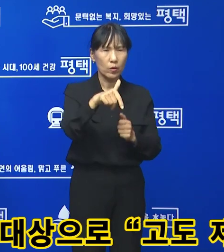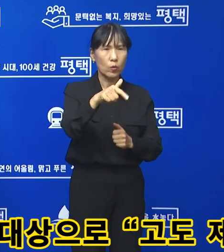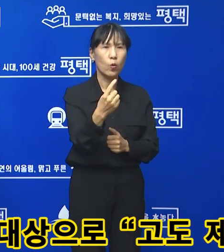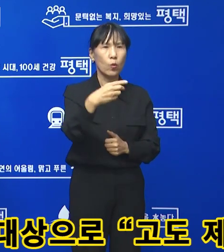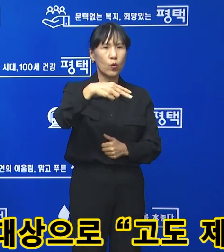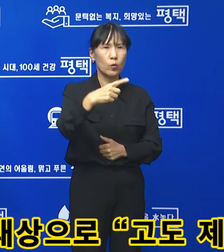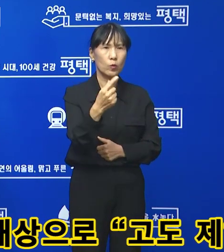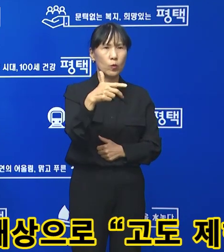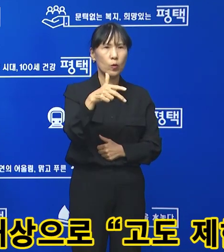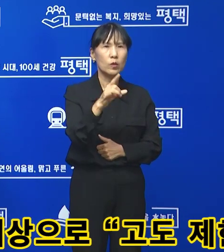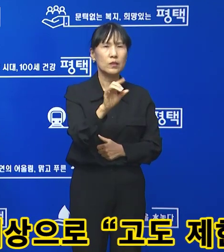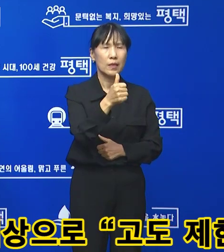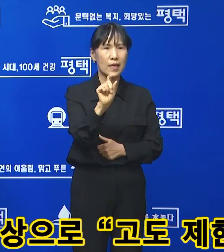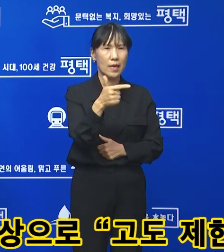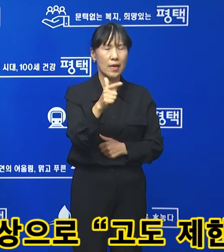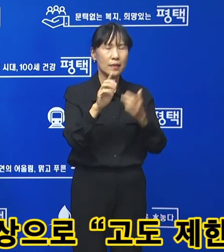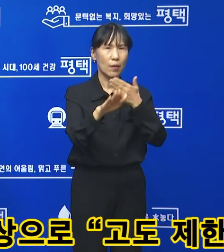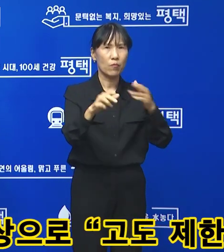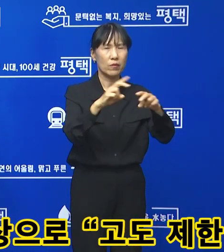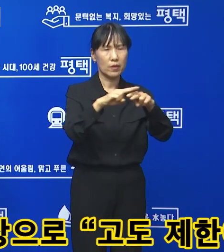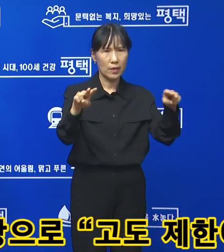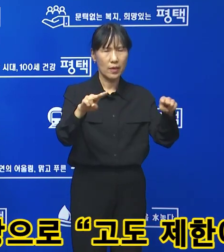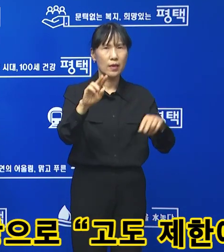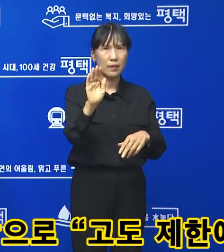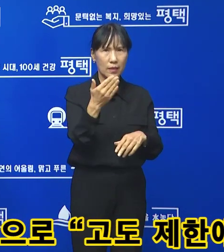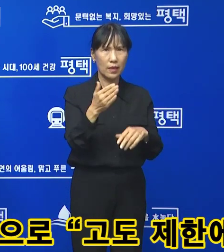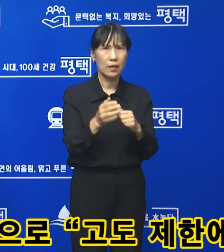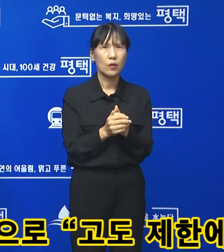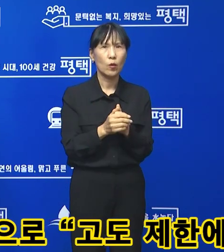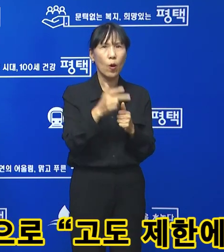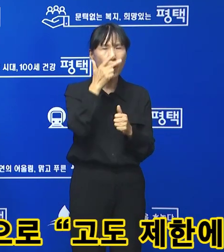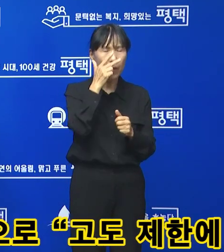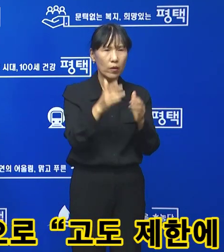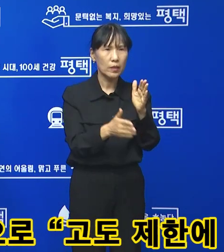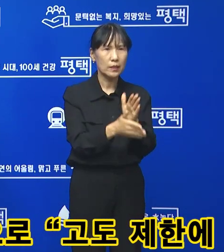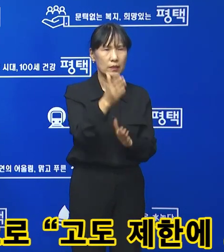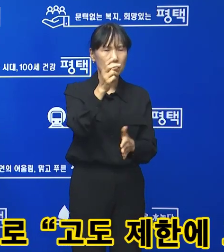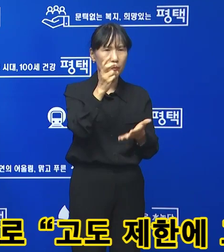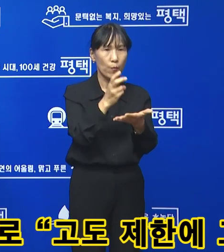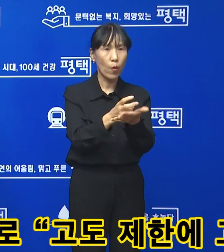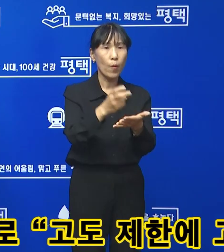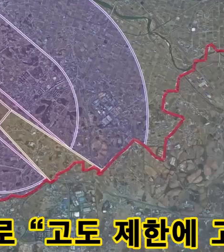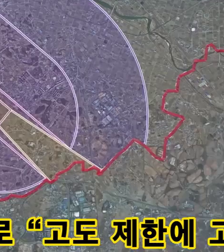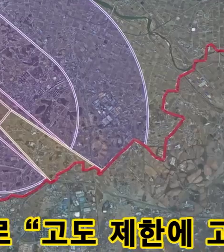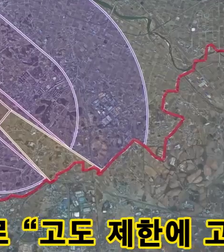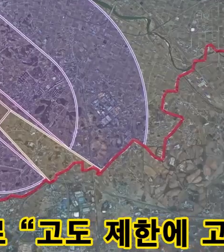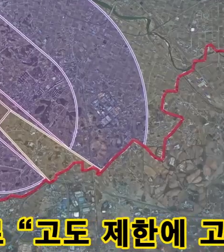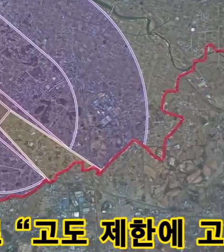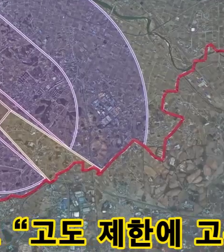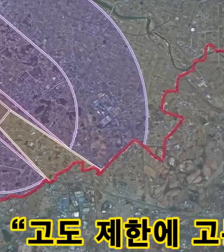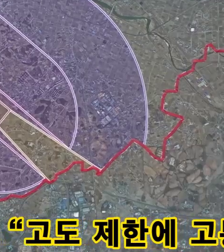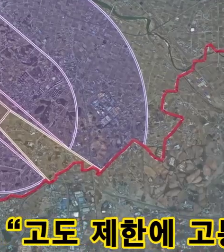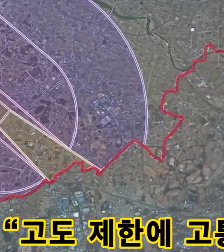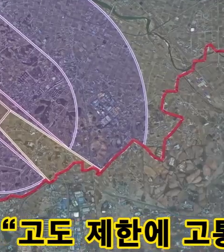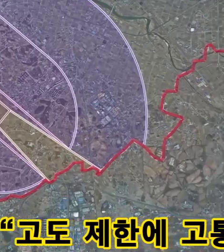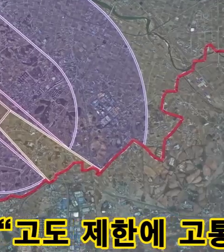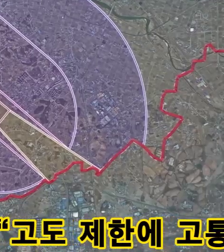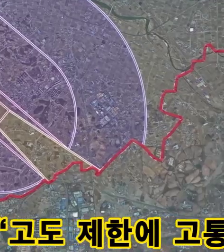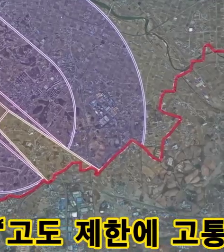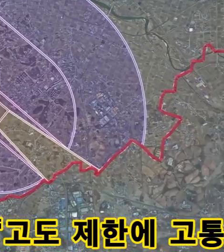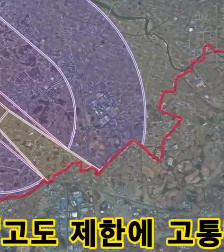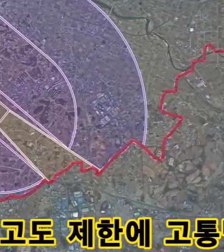내다봤습니다 용역 결과에 따라 평택시는 법에서 정한 행정 절차를 밟아가고 있습니다